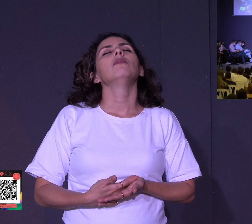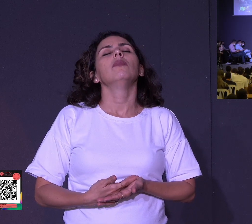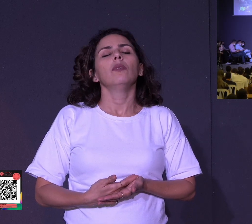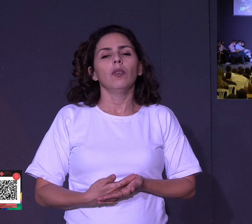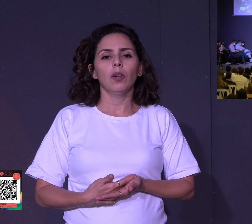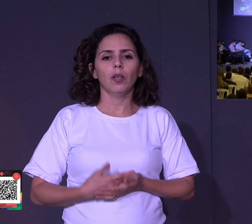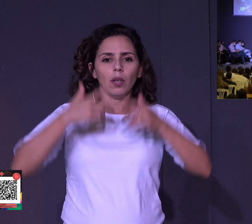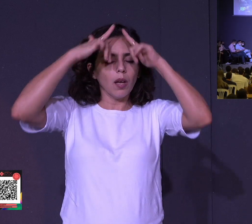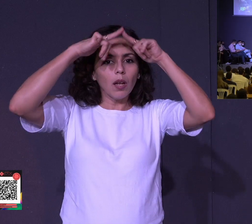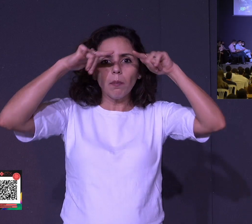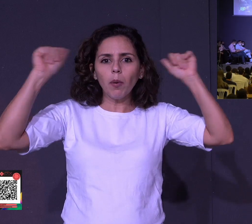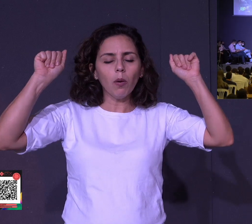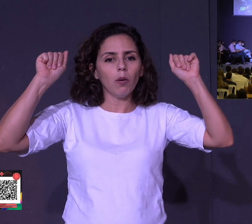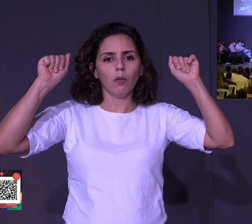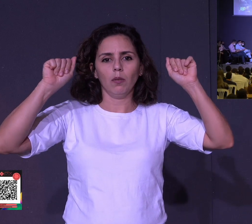Precisa se cuidar.